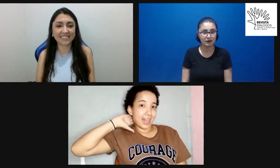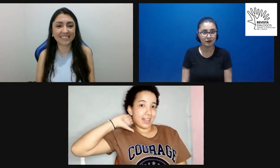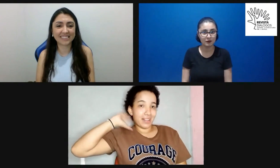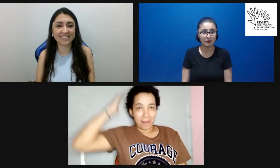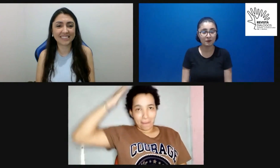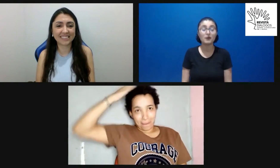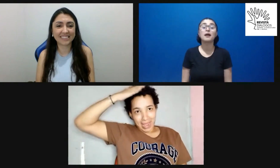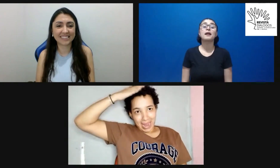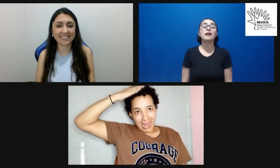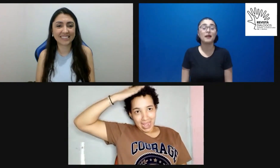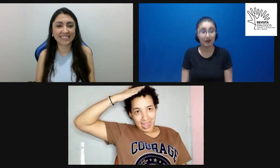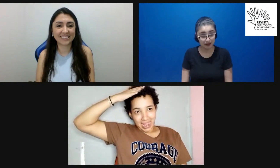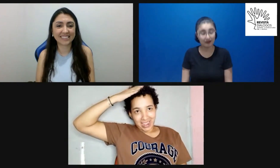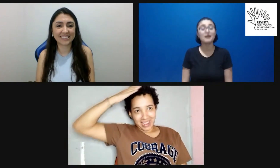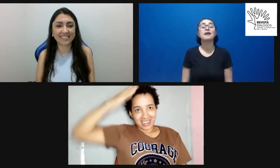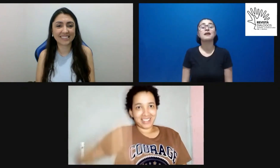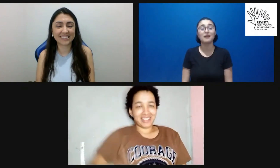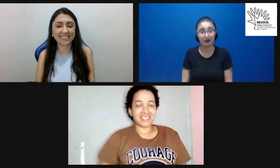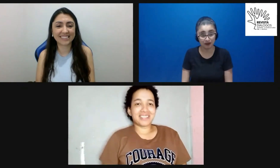Pará.